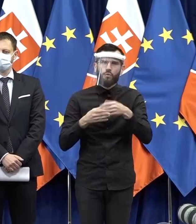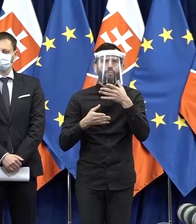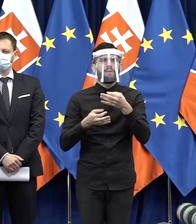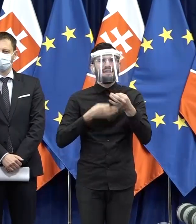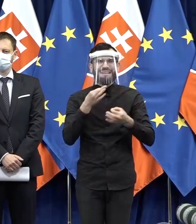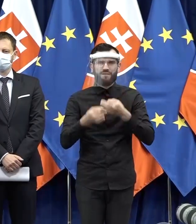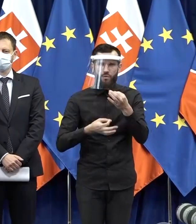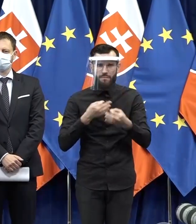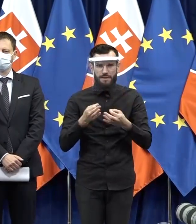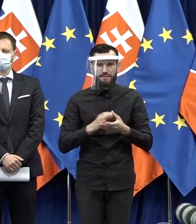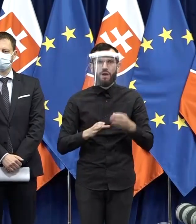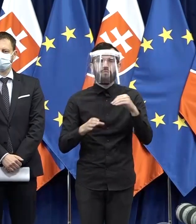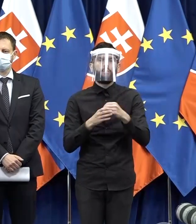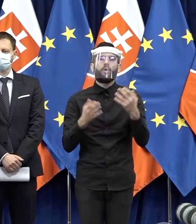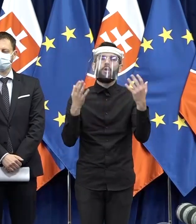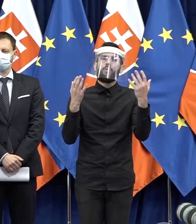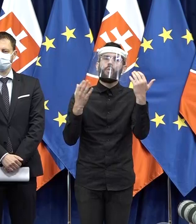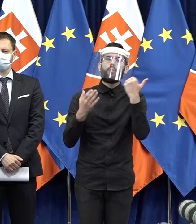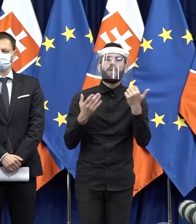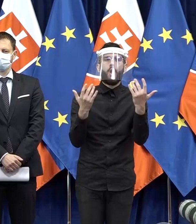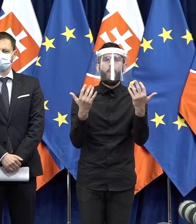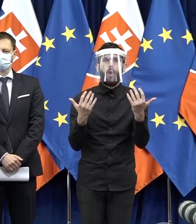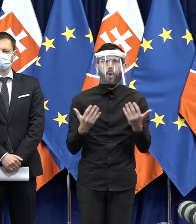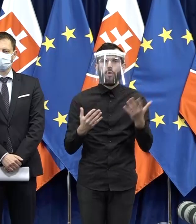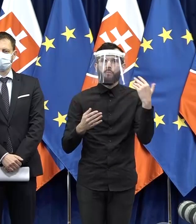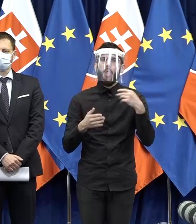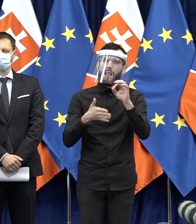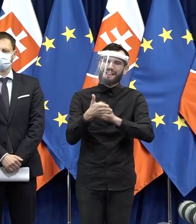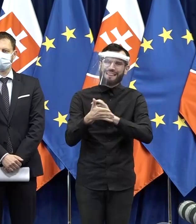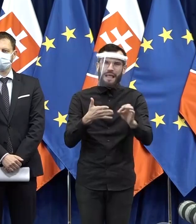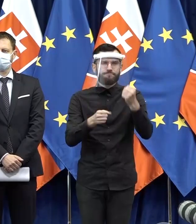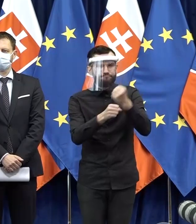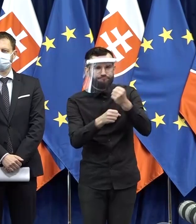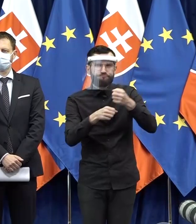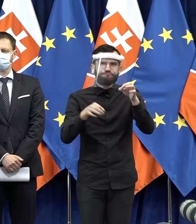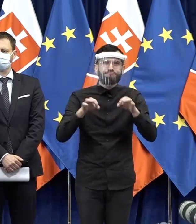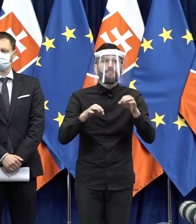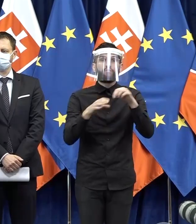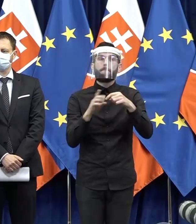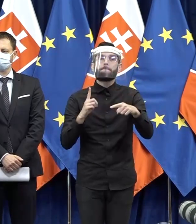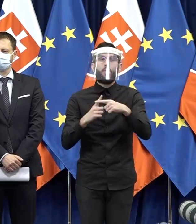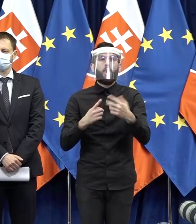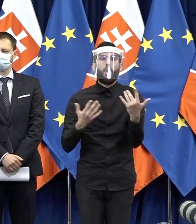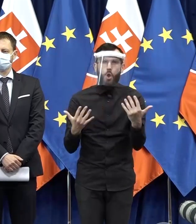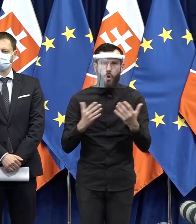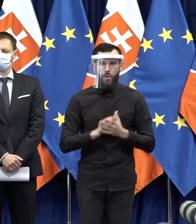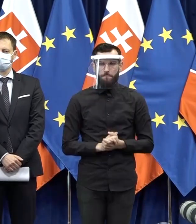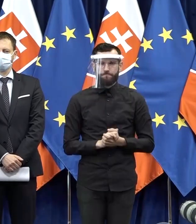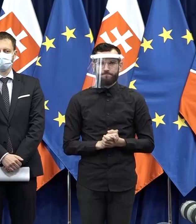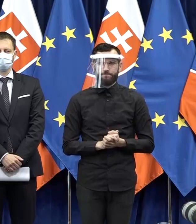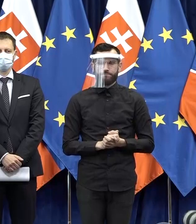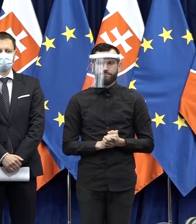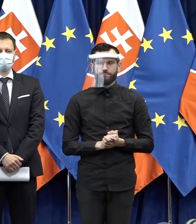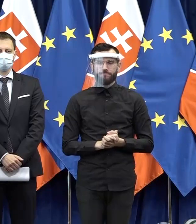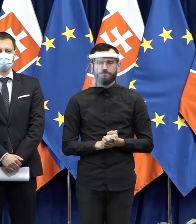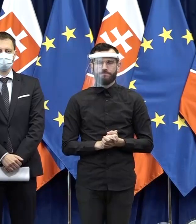o tom, aký počet ľudí bol včera testovaných, koľko bolo pozitívnych testovaných ľudí.